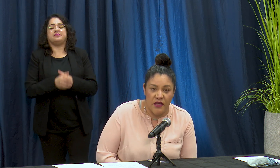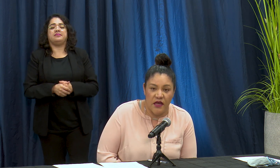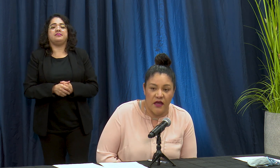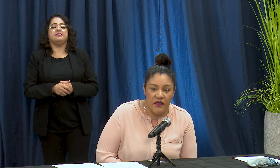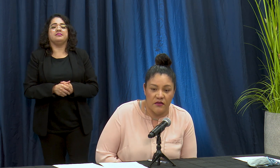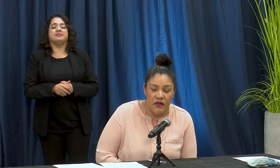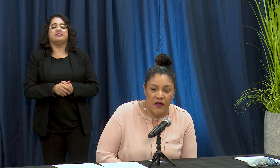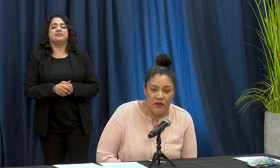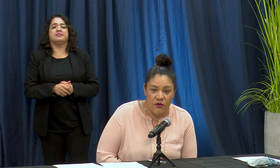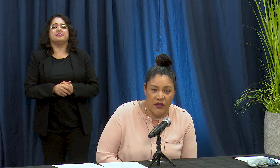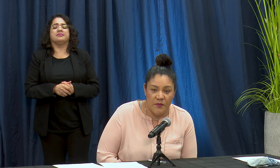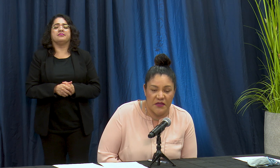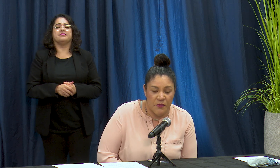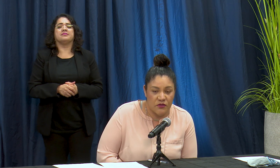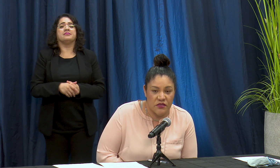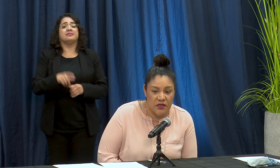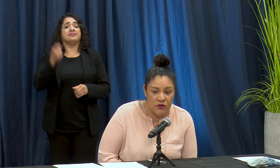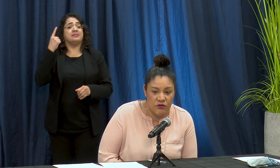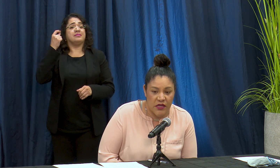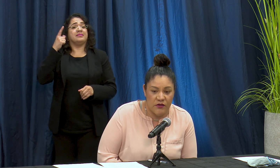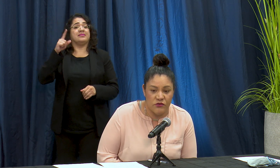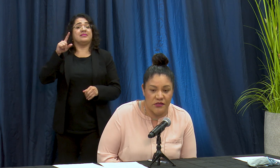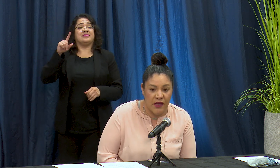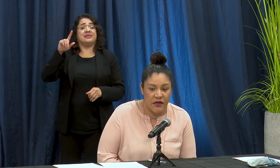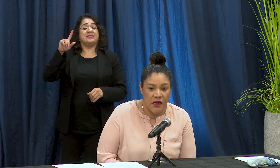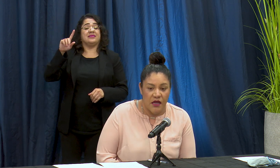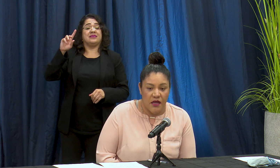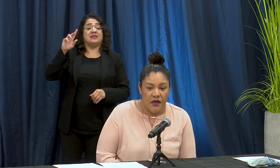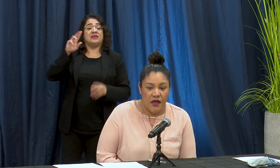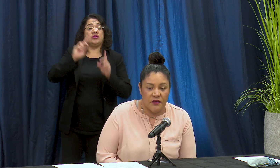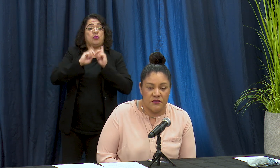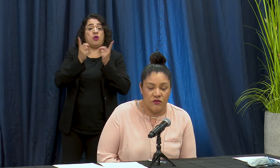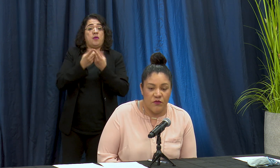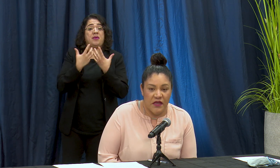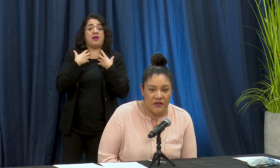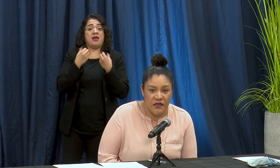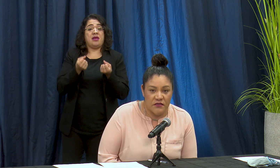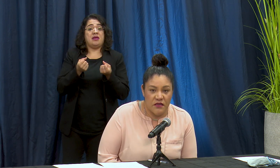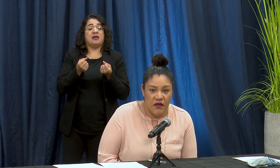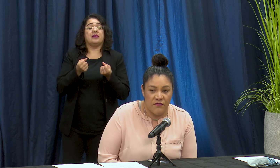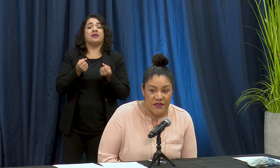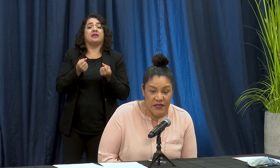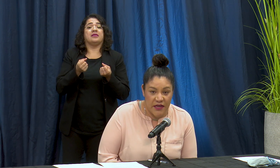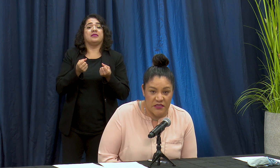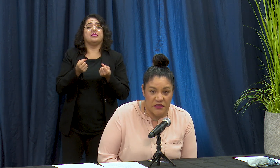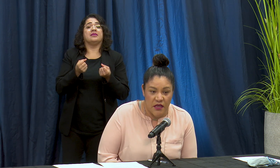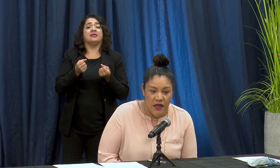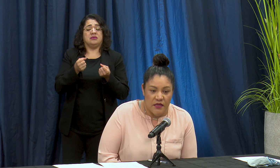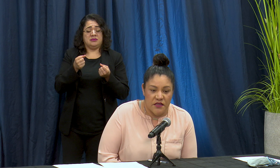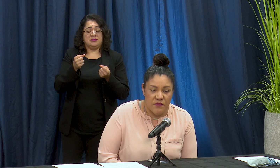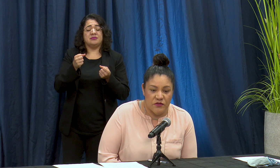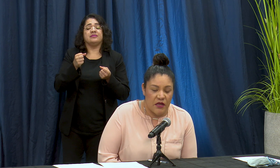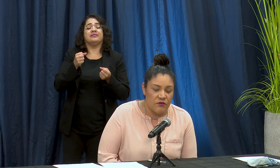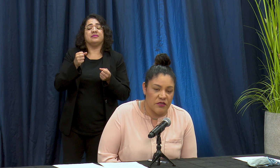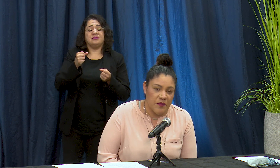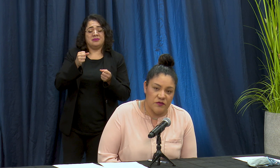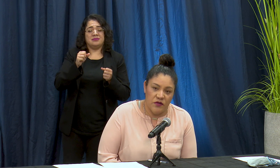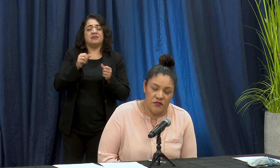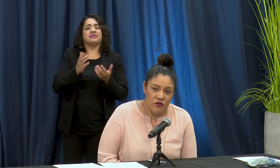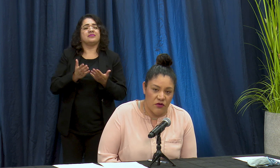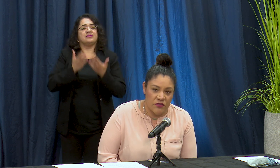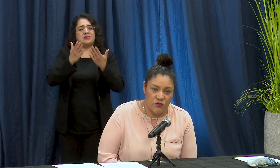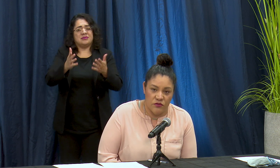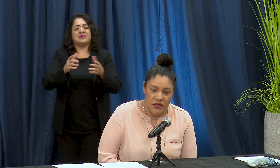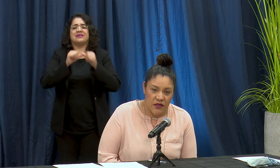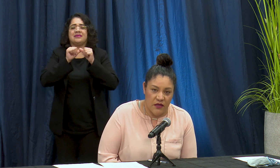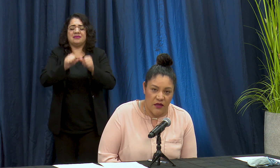sugerencias que ha dado el Departamento de Salud en usar las cubiertas faciales. Sabemos que a algunas personas